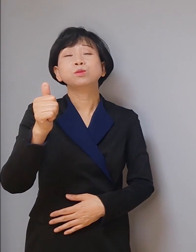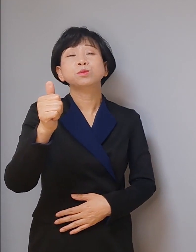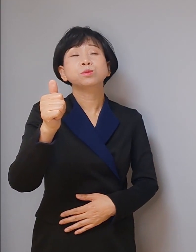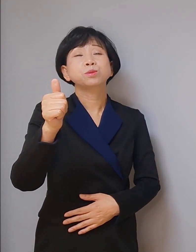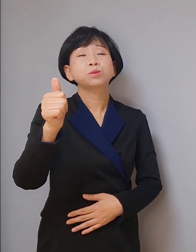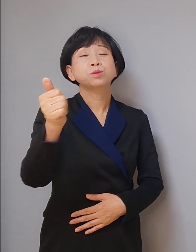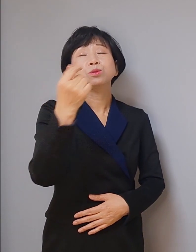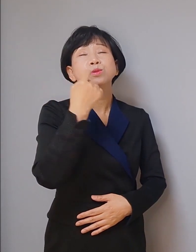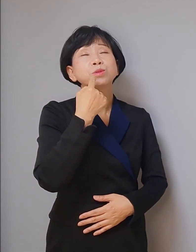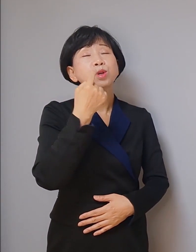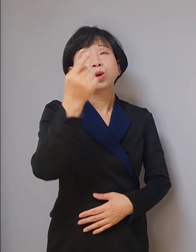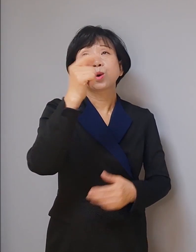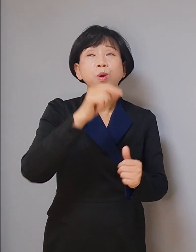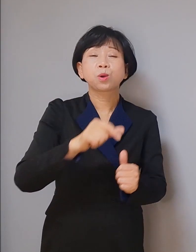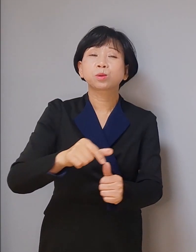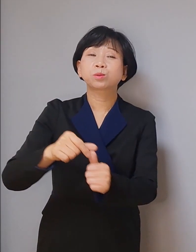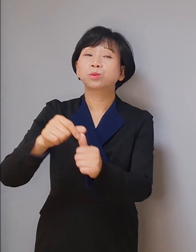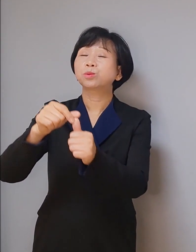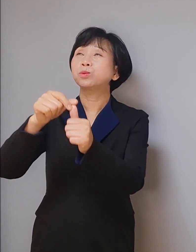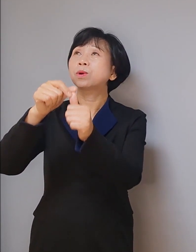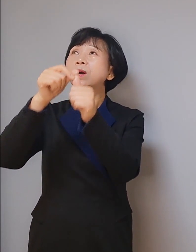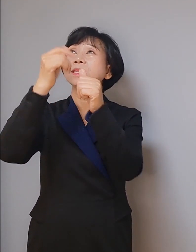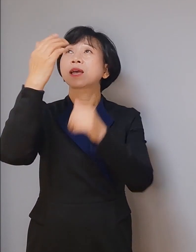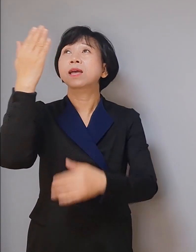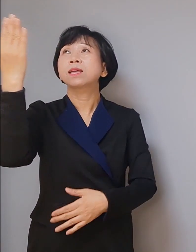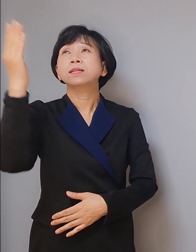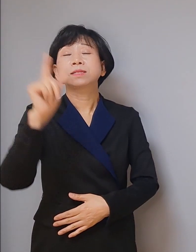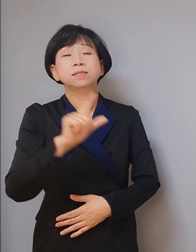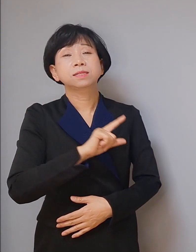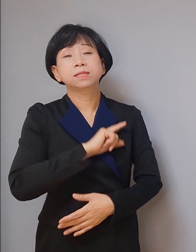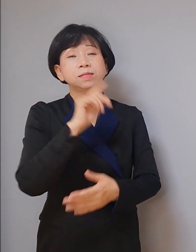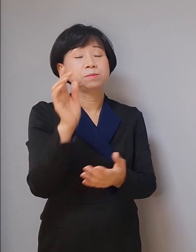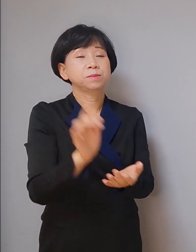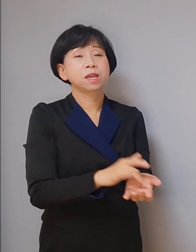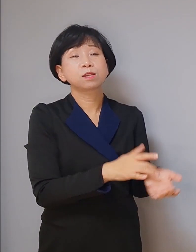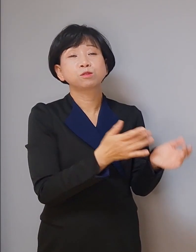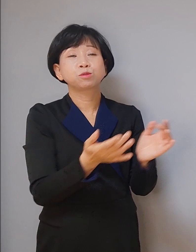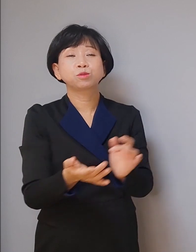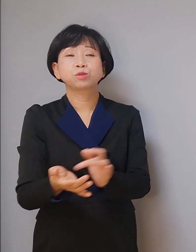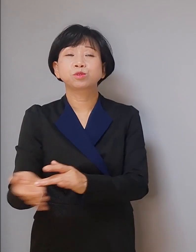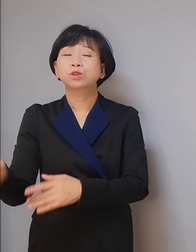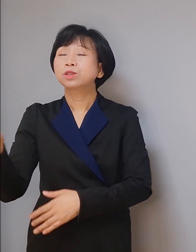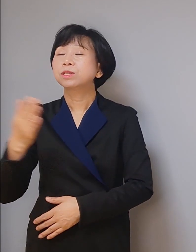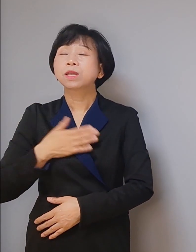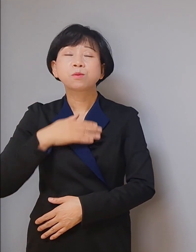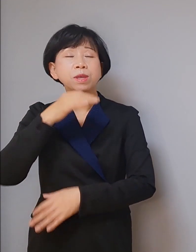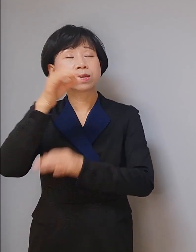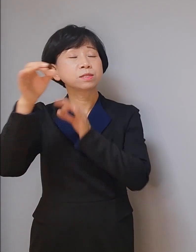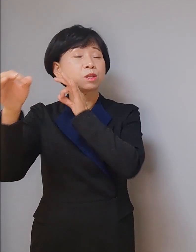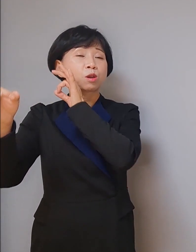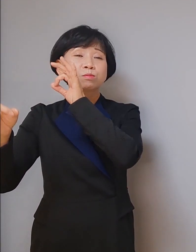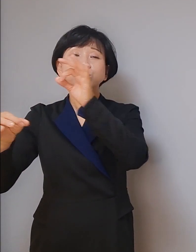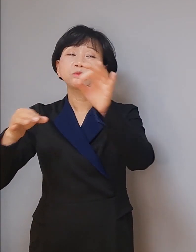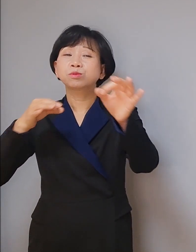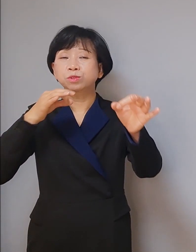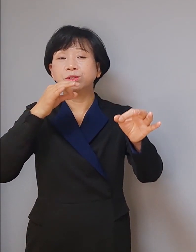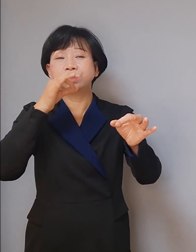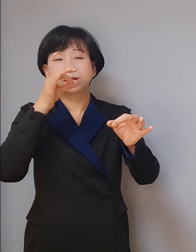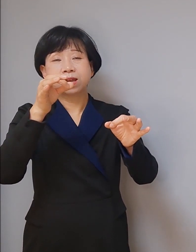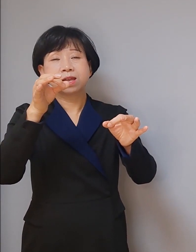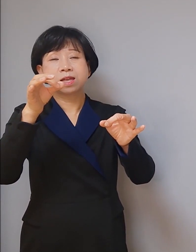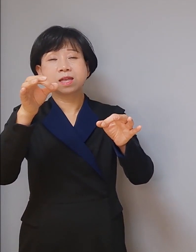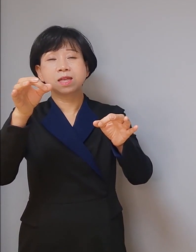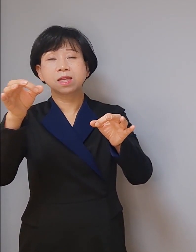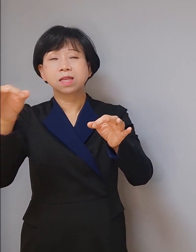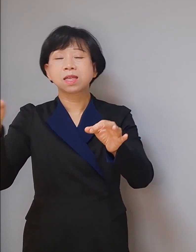예수 오 구원의 그 이름 예수 나 왜 우리 두 손 높이 들고 예수